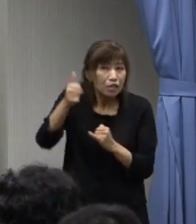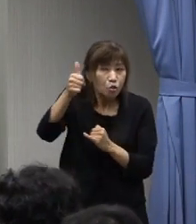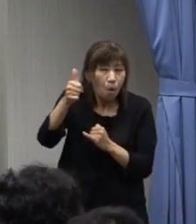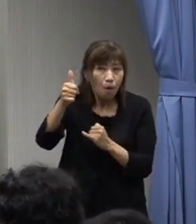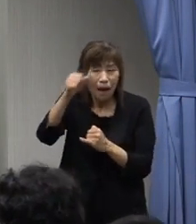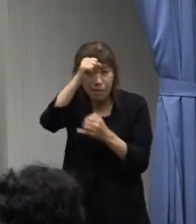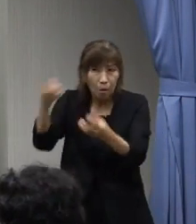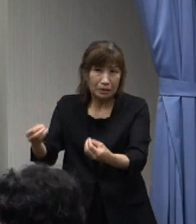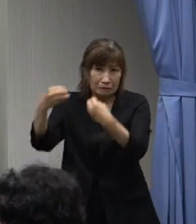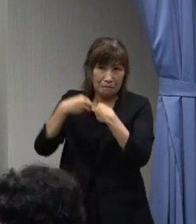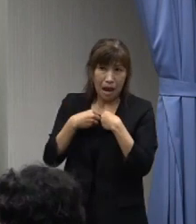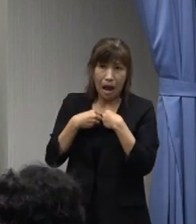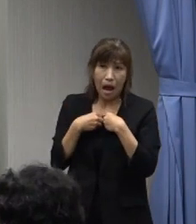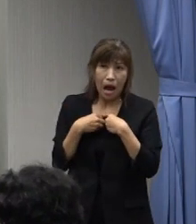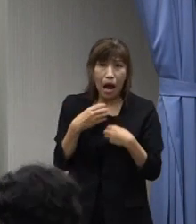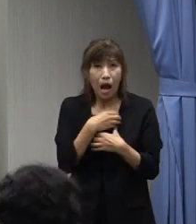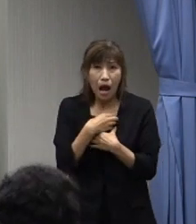性が